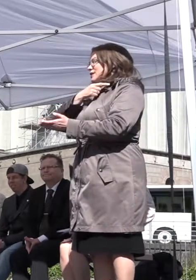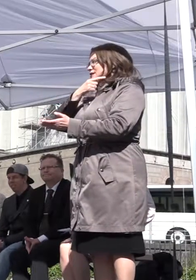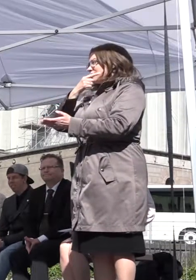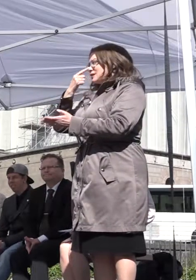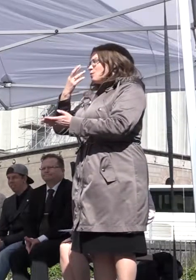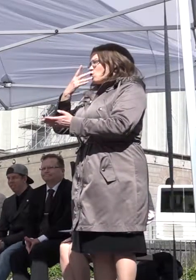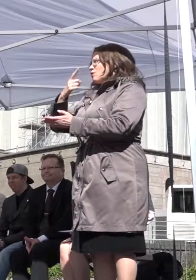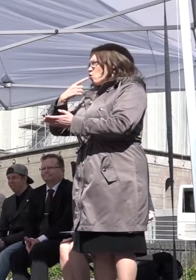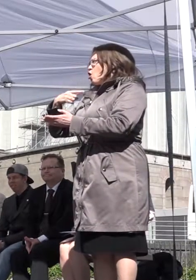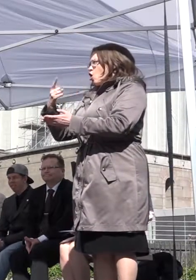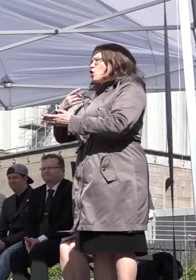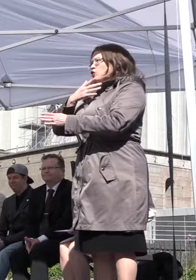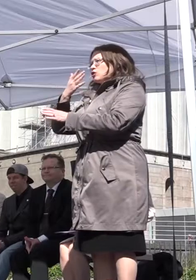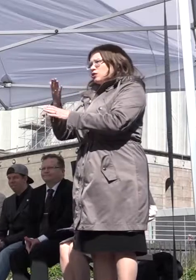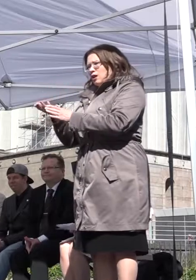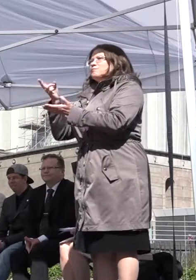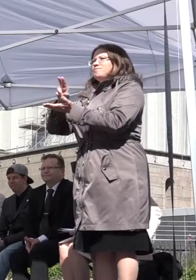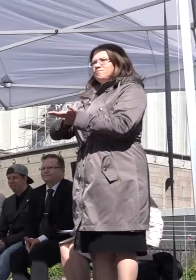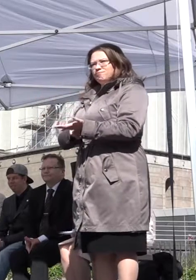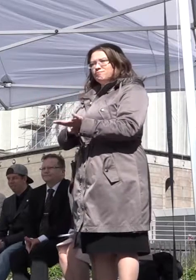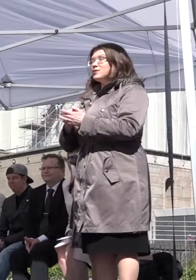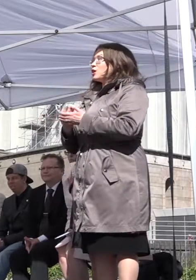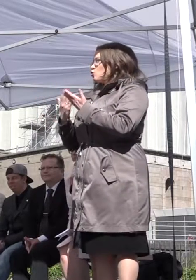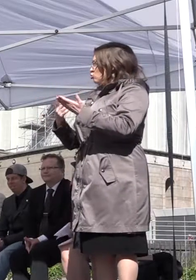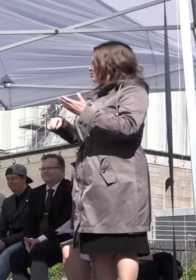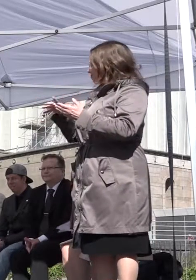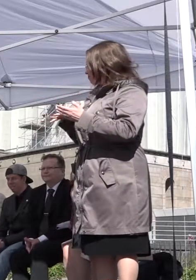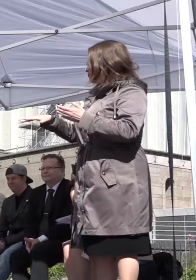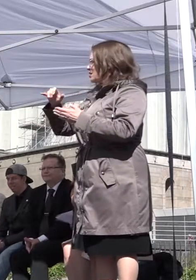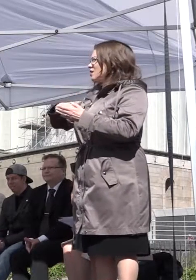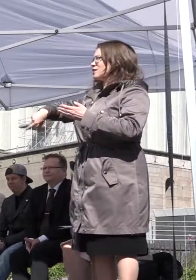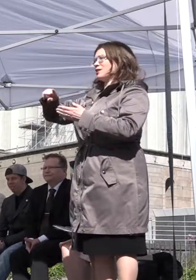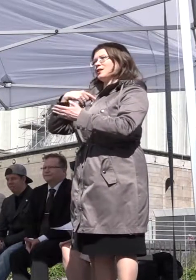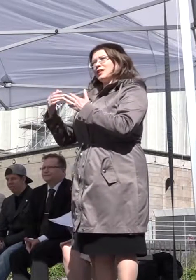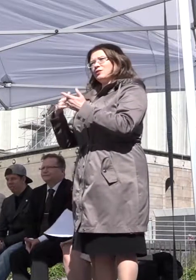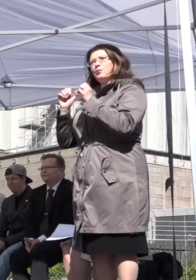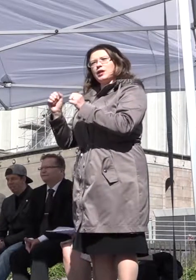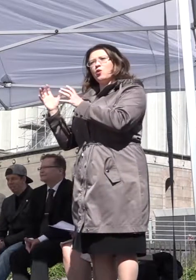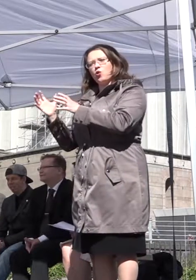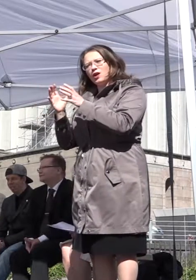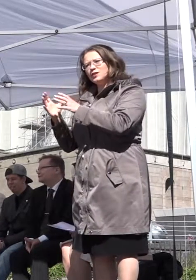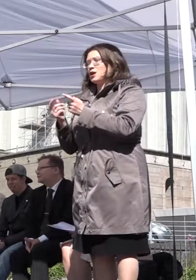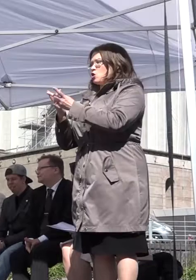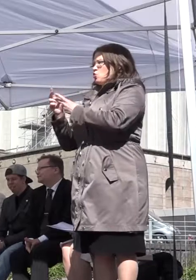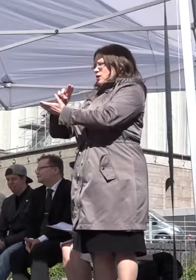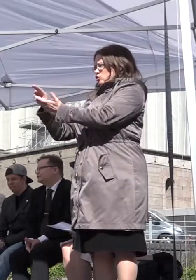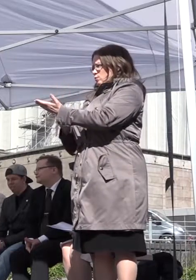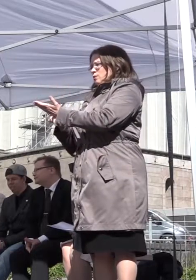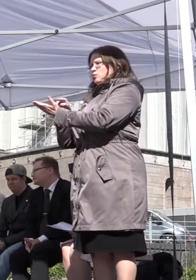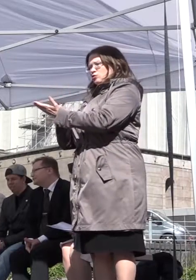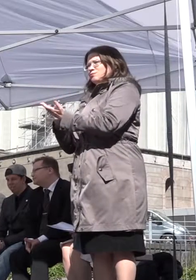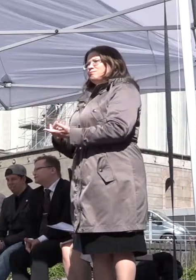monta vuotta. Nyt meidän kaikkien tehtävänä on pitää huolta siitä, että yleissopimuksen